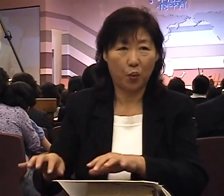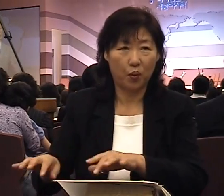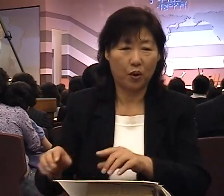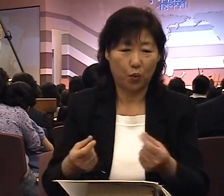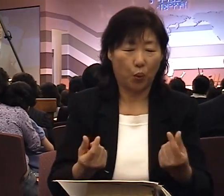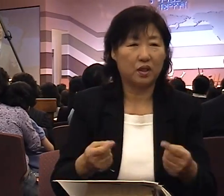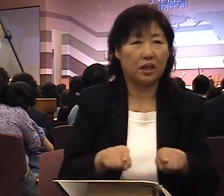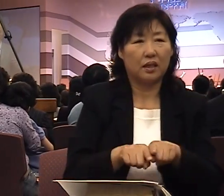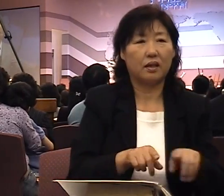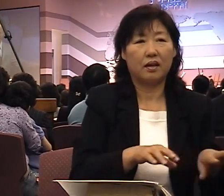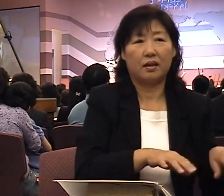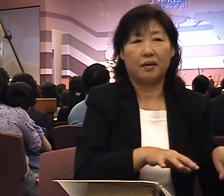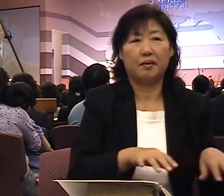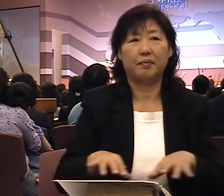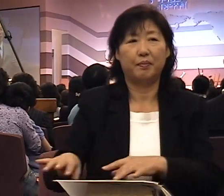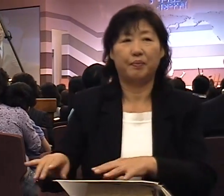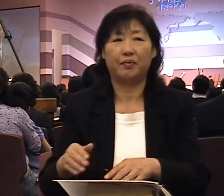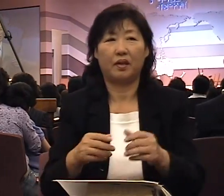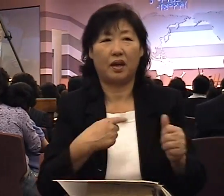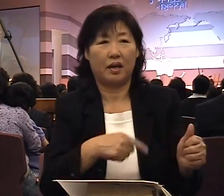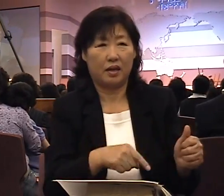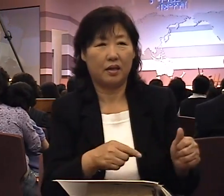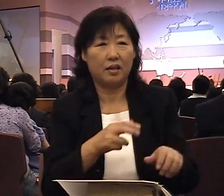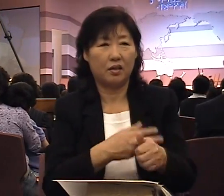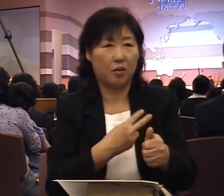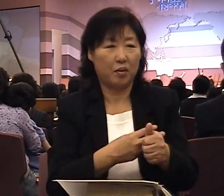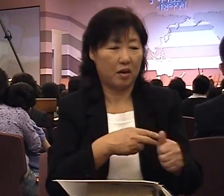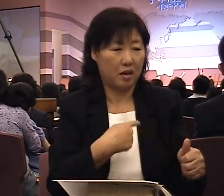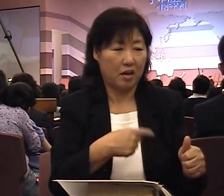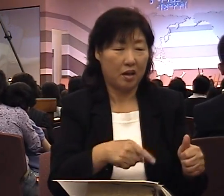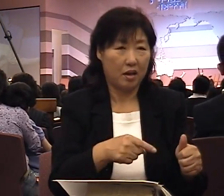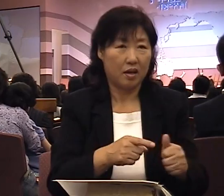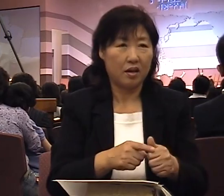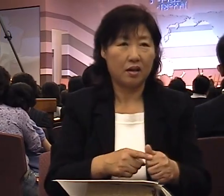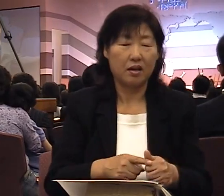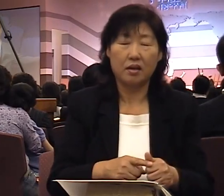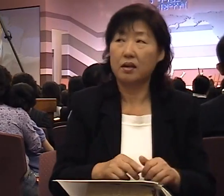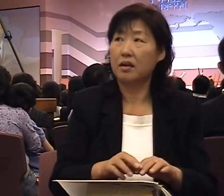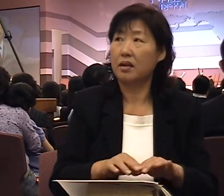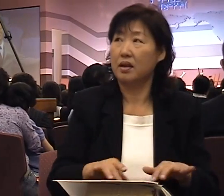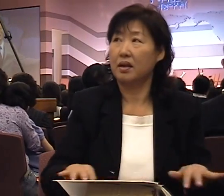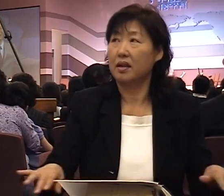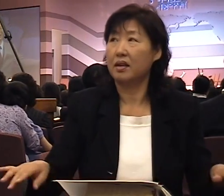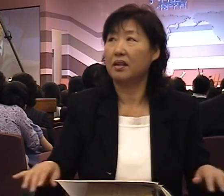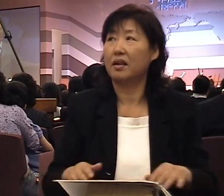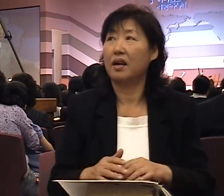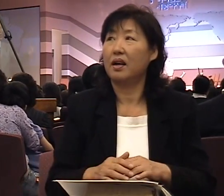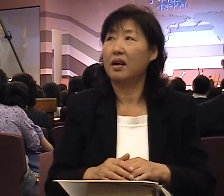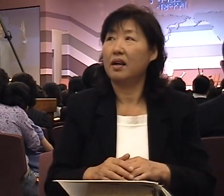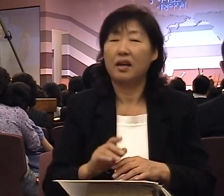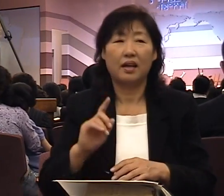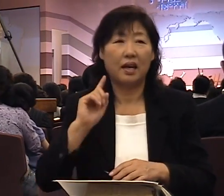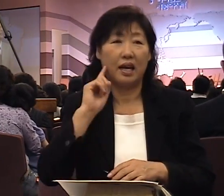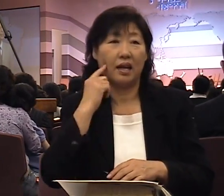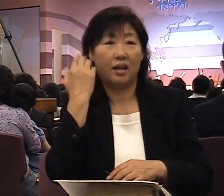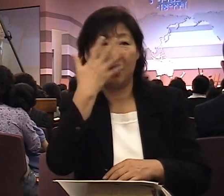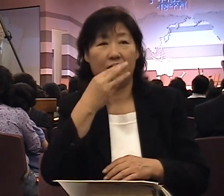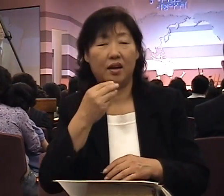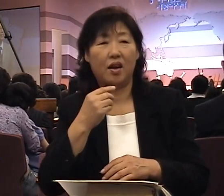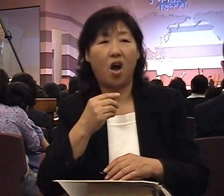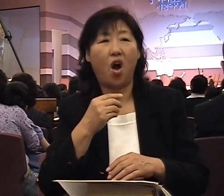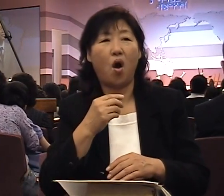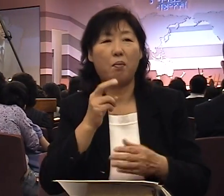땅땅땅땅땅땅 찹스틱 칠 때 선생님이 옆에서 같이 알페지오를 깔아주는 그게 아름다운 음악이 되는 거